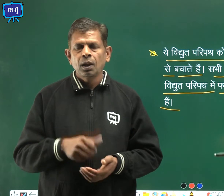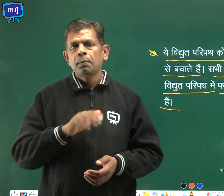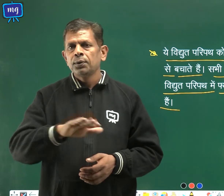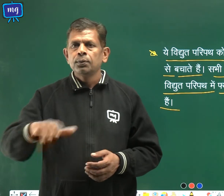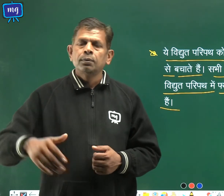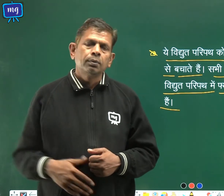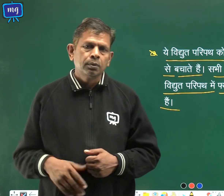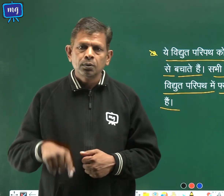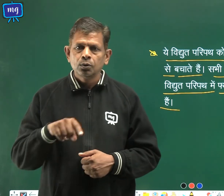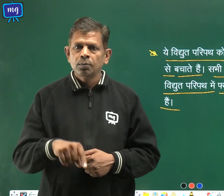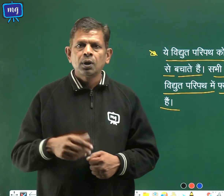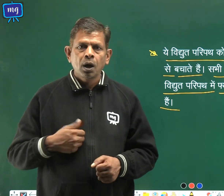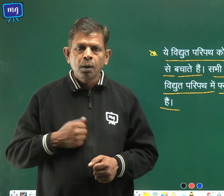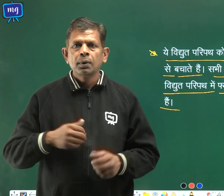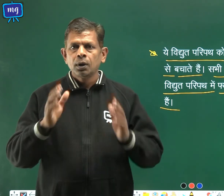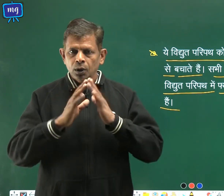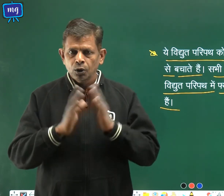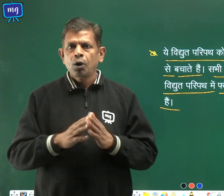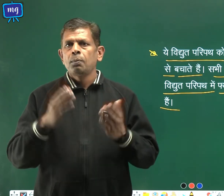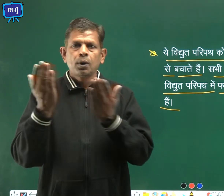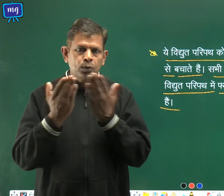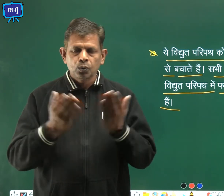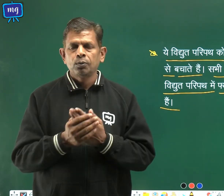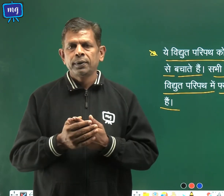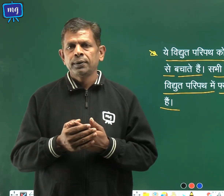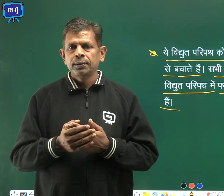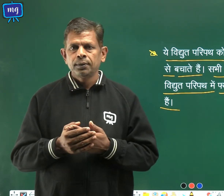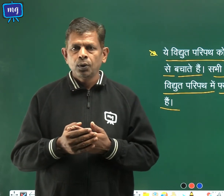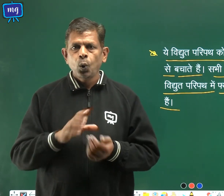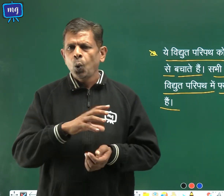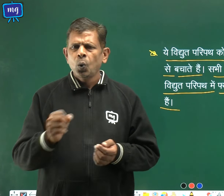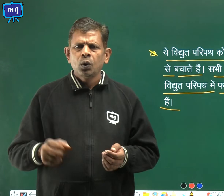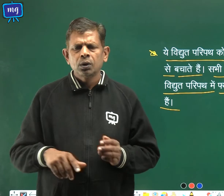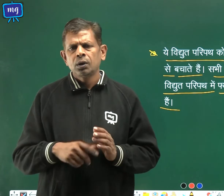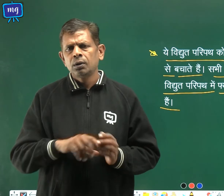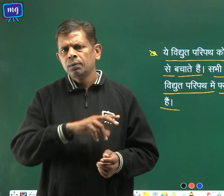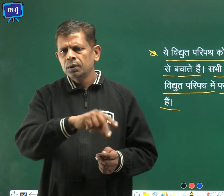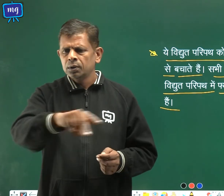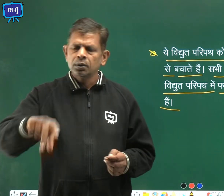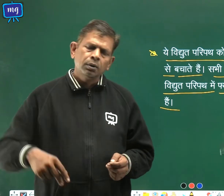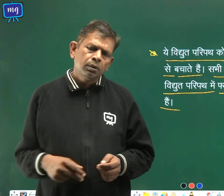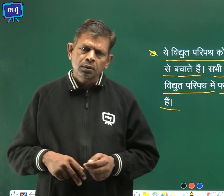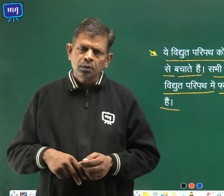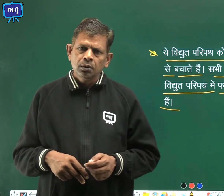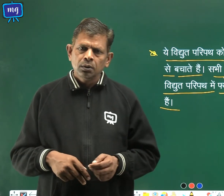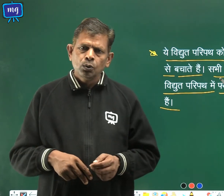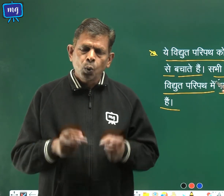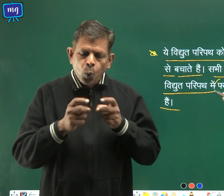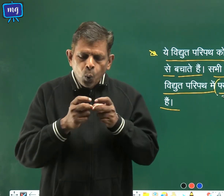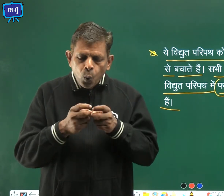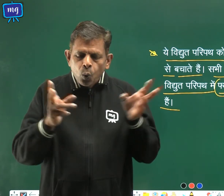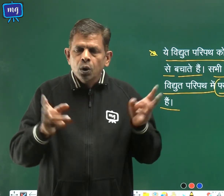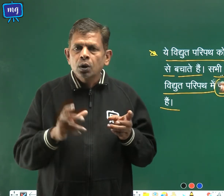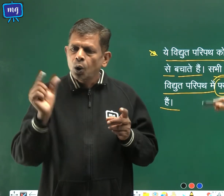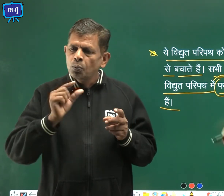बच्चों, तुमने घरों में, स्कूलों में और भी कई जगह फ्यूज का